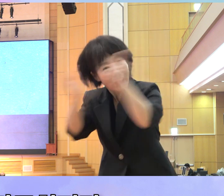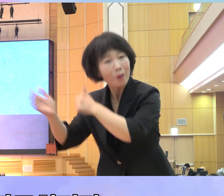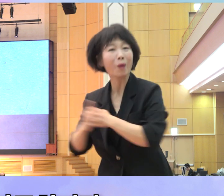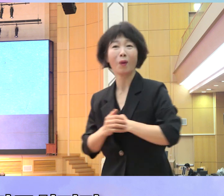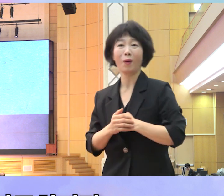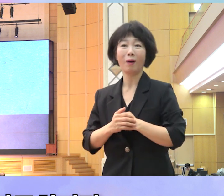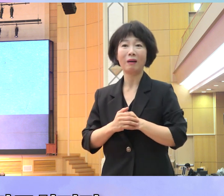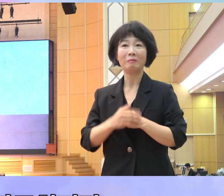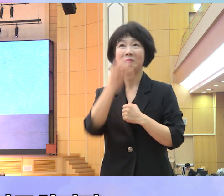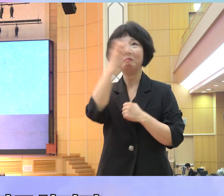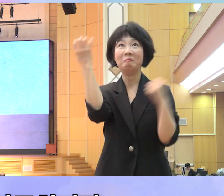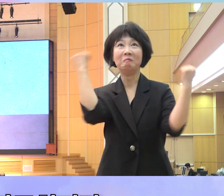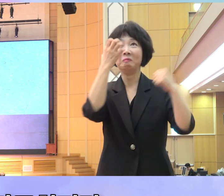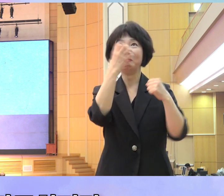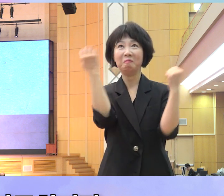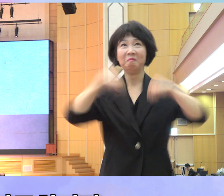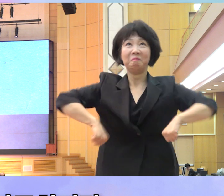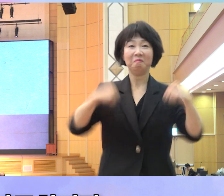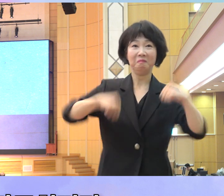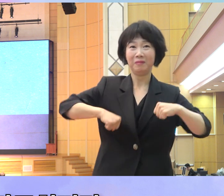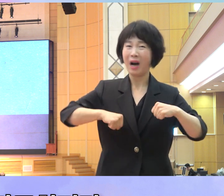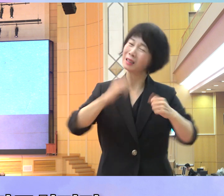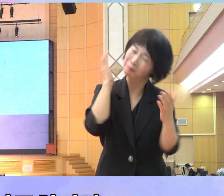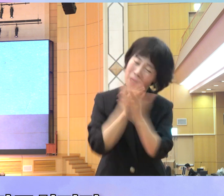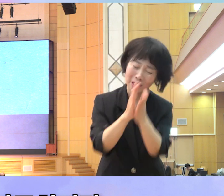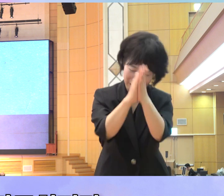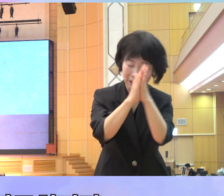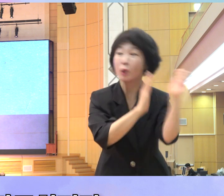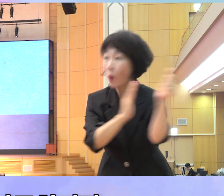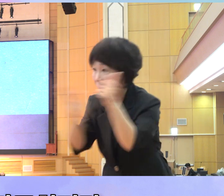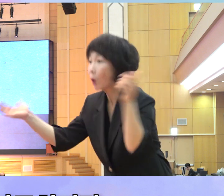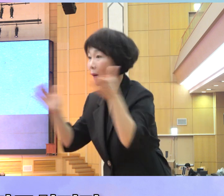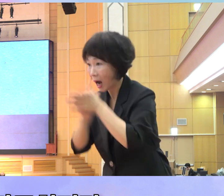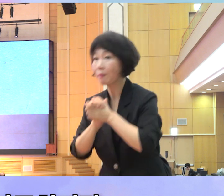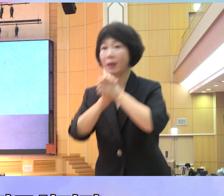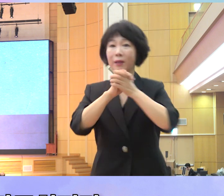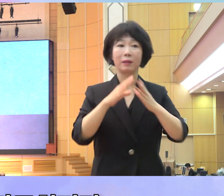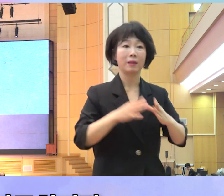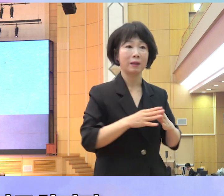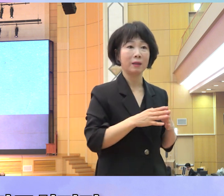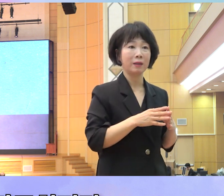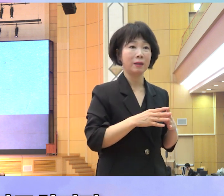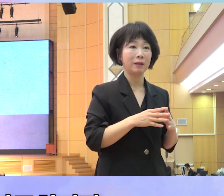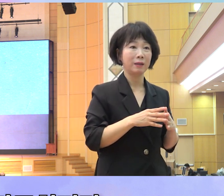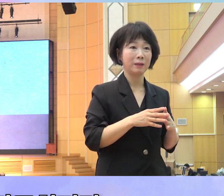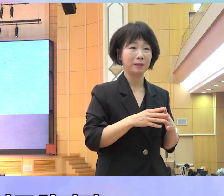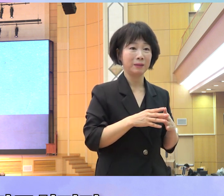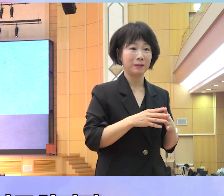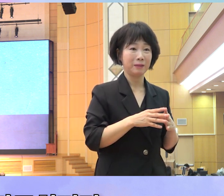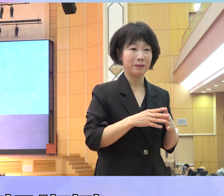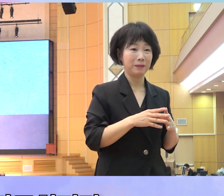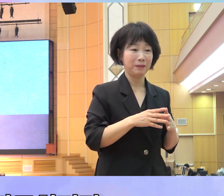기도하세요. 우쭐하지 않기 위해서 기도하세요. 안도하지 않기 위해서 기도하세요. 할렐루야.